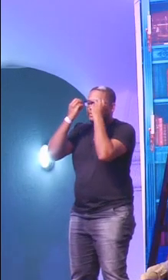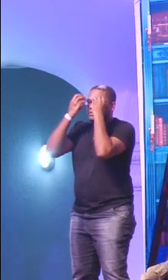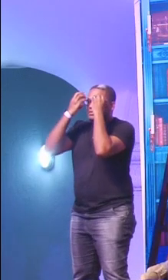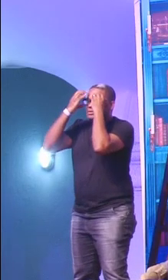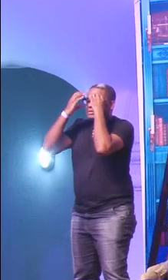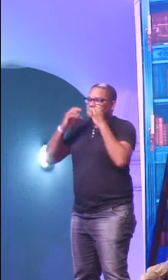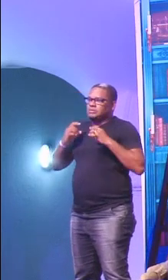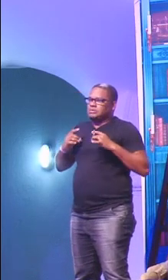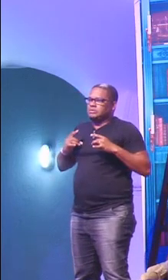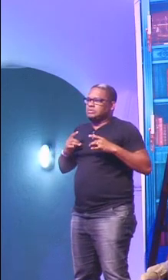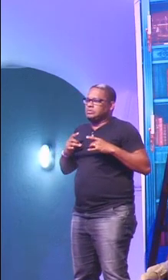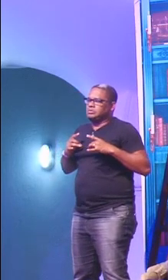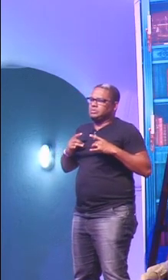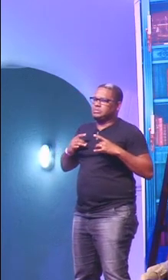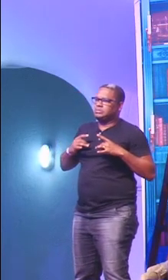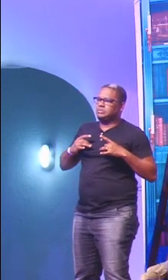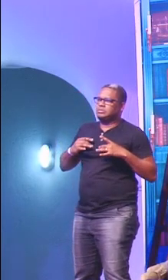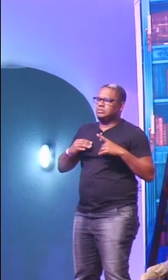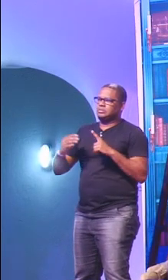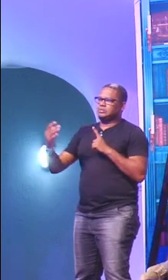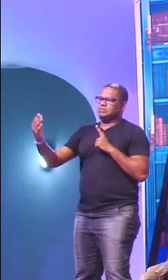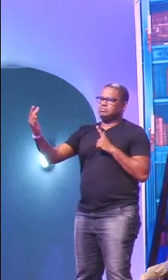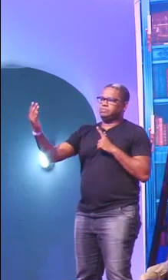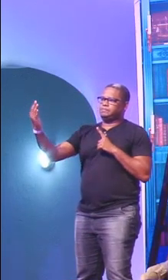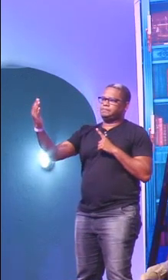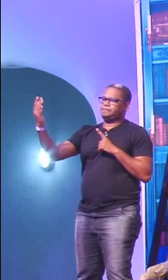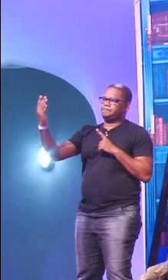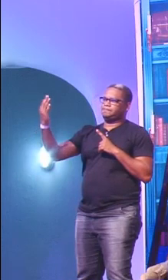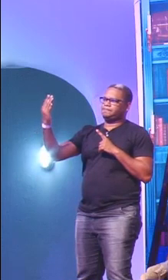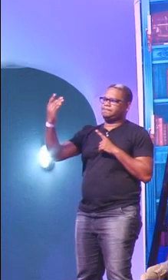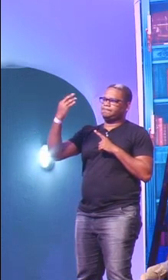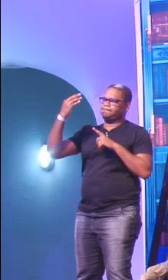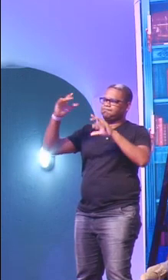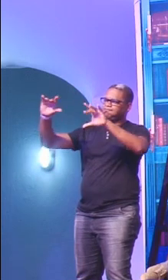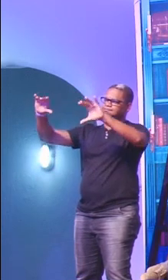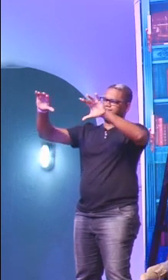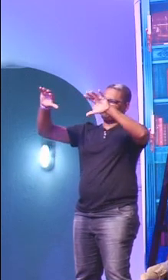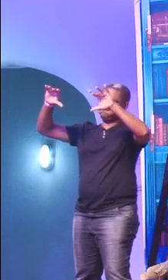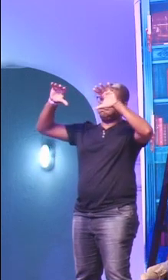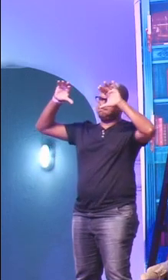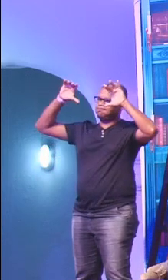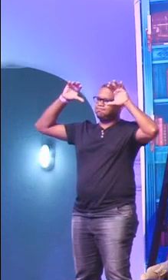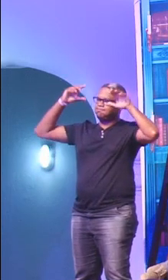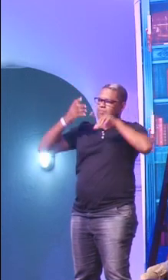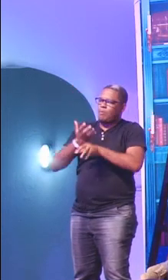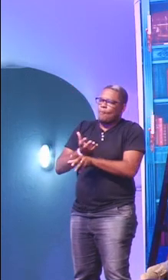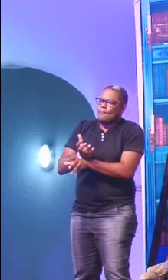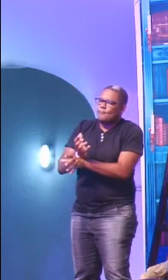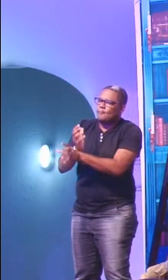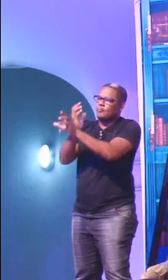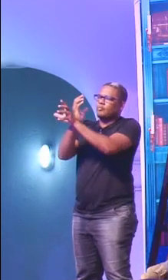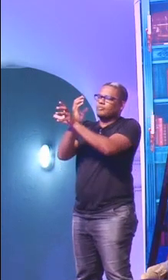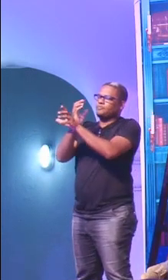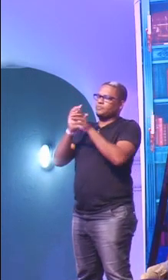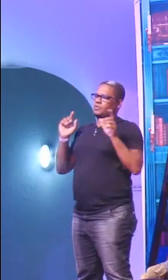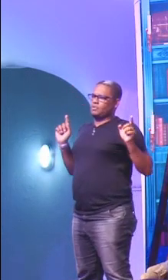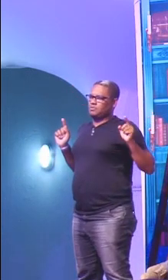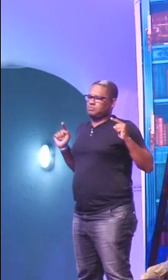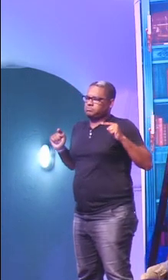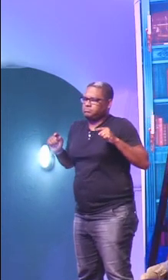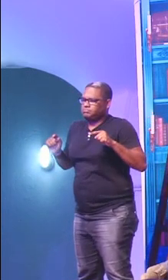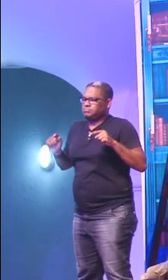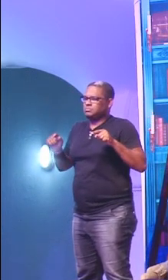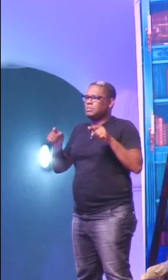se estivesse observando a chegada de uma tempestade de areia no deserto. Os ombros lançados para a frente e a boca